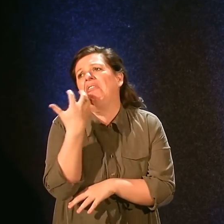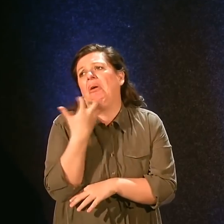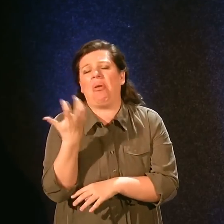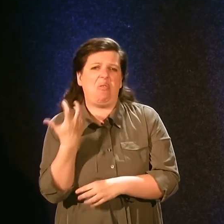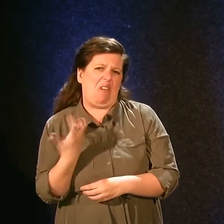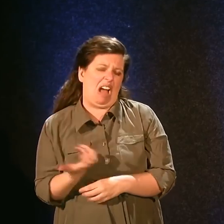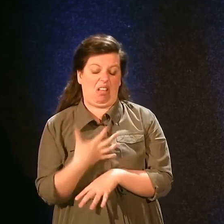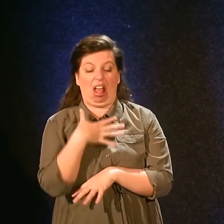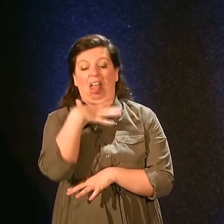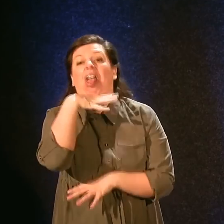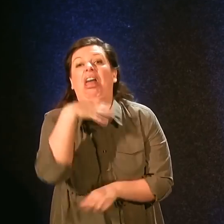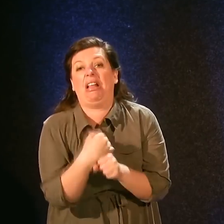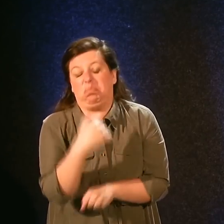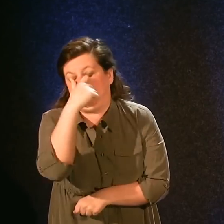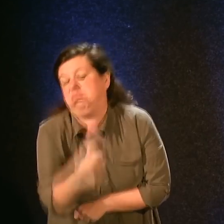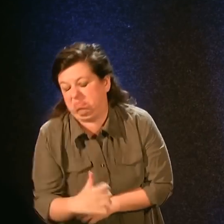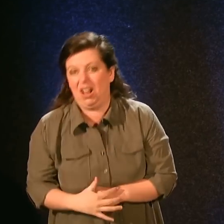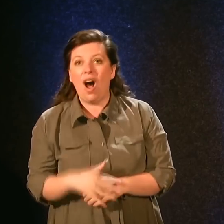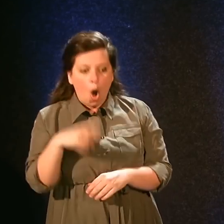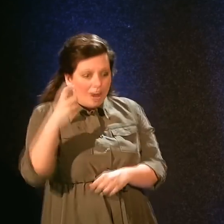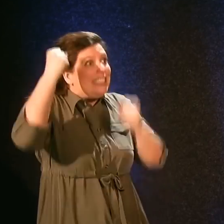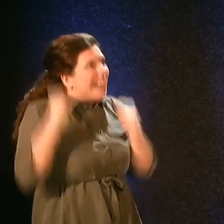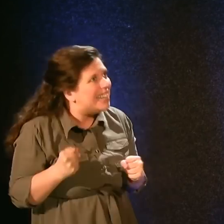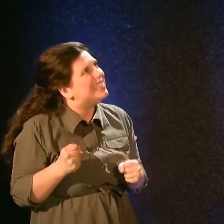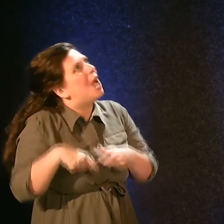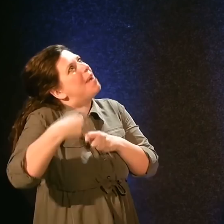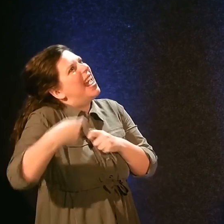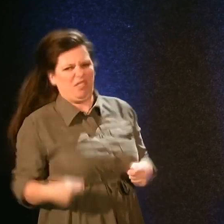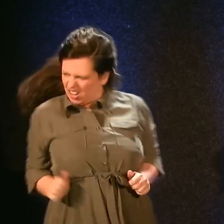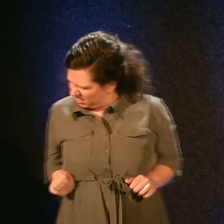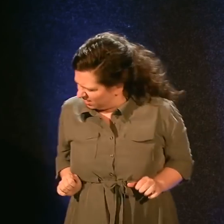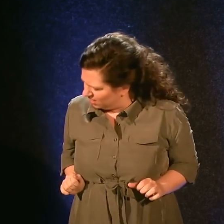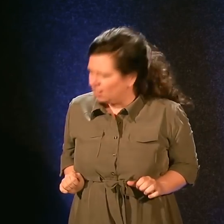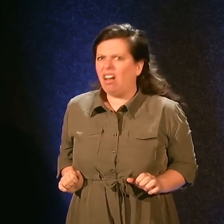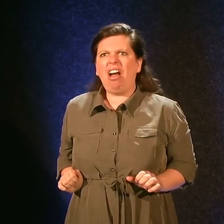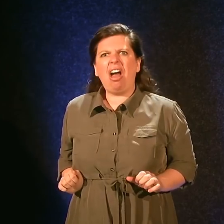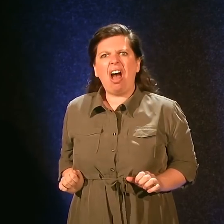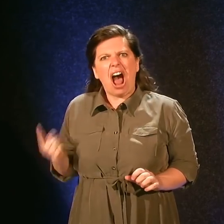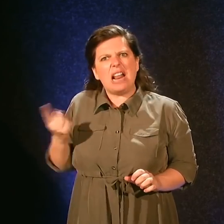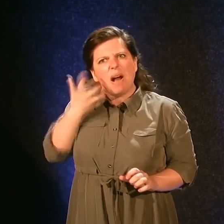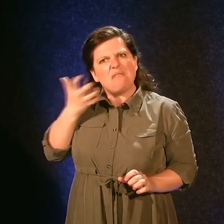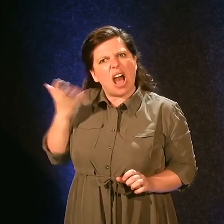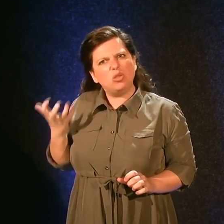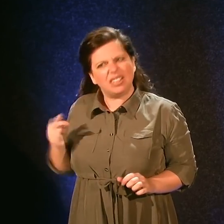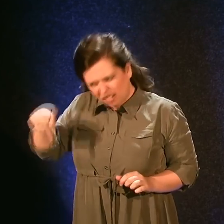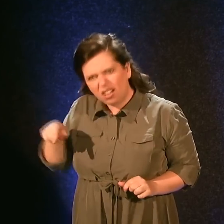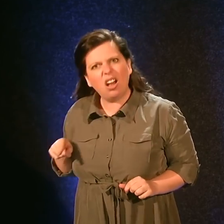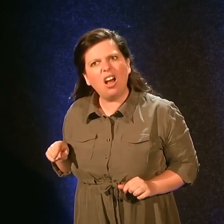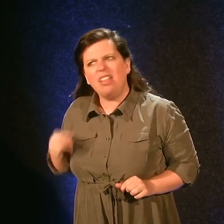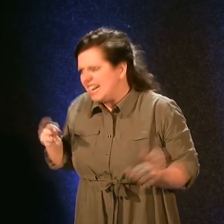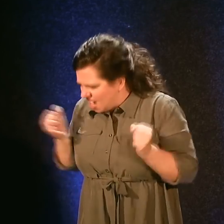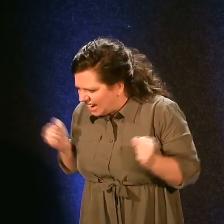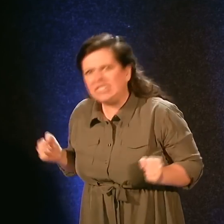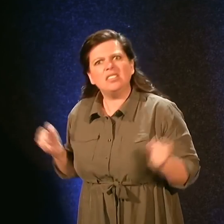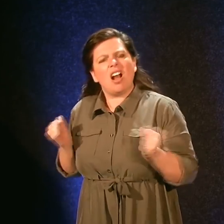is. Oh, dat vind ik yes. Vies. Bananen. Wat? Zitten alleen maar fruit en vruchten in? Nee, dat kan